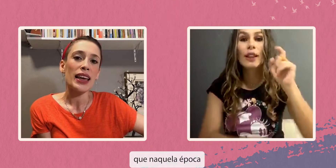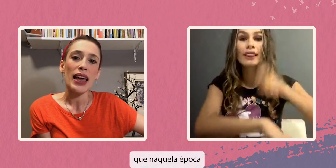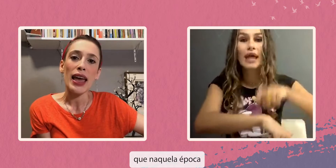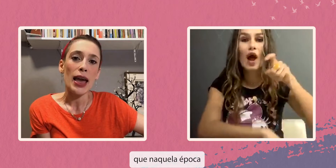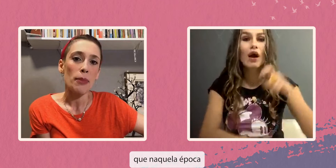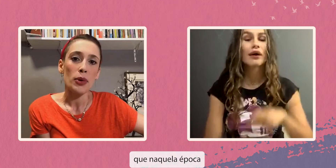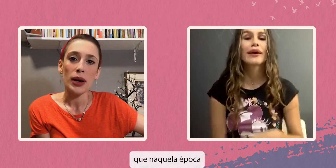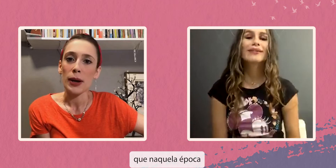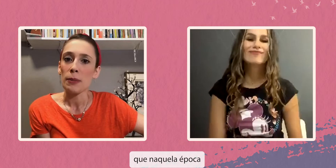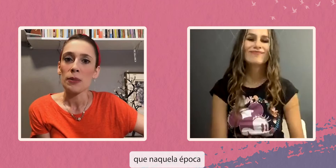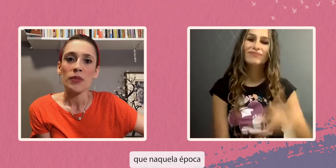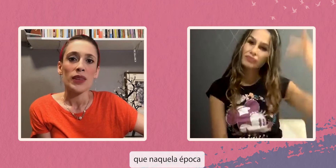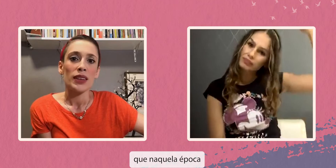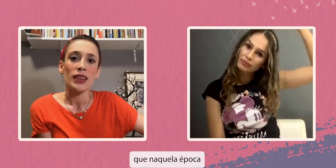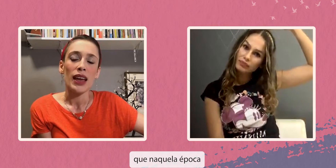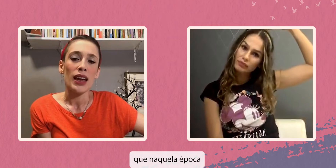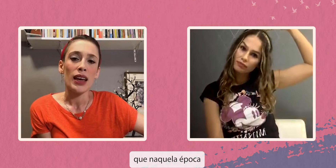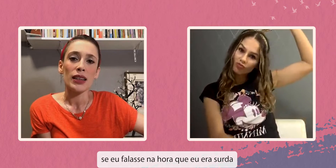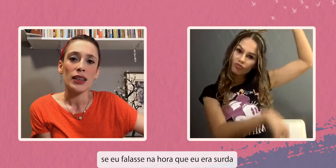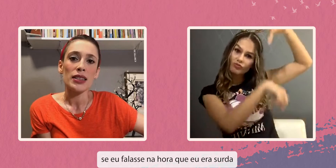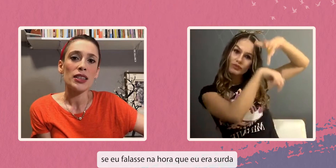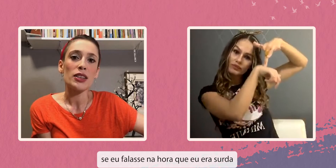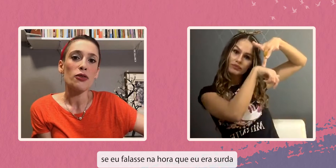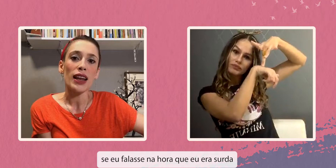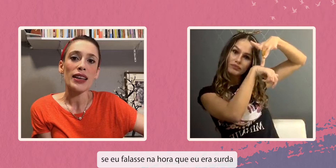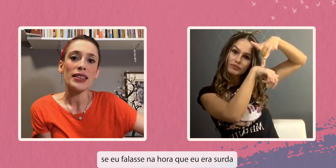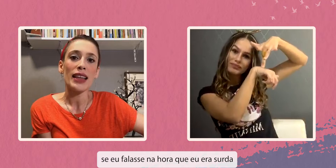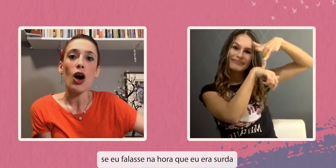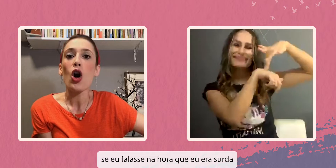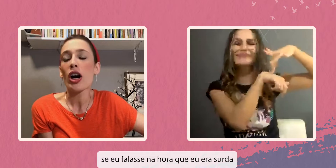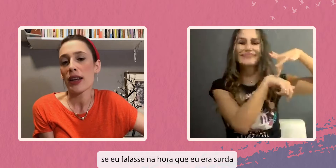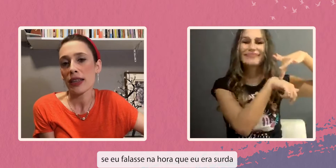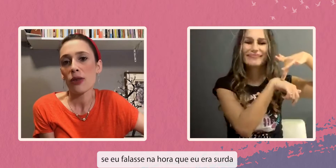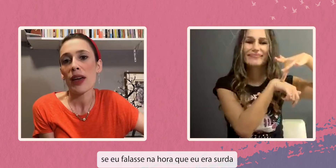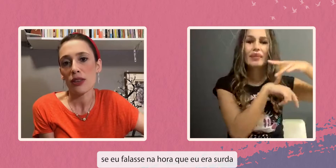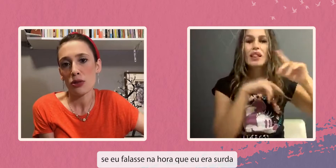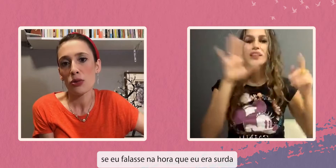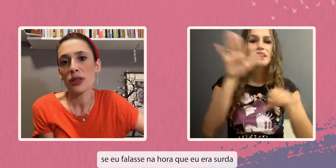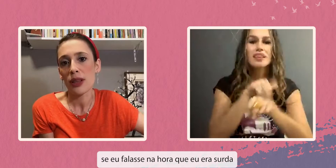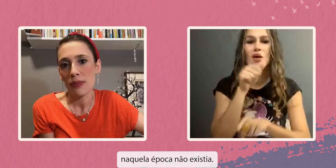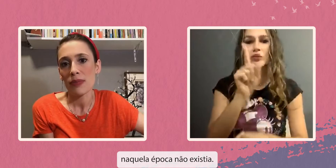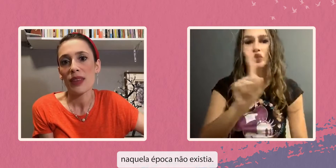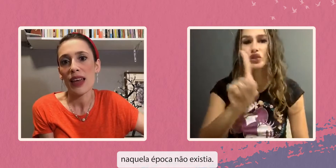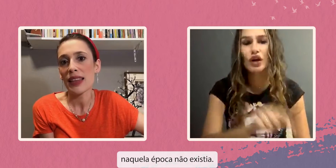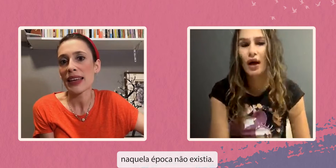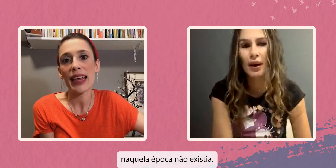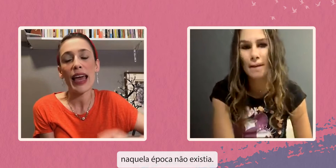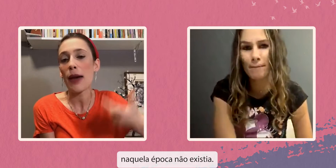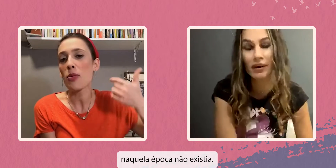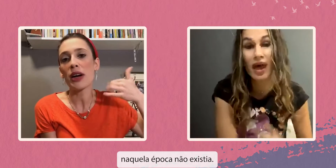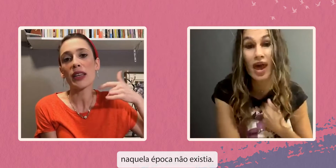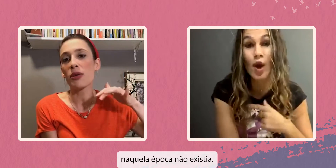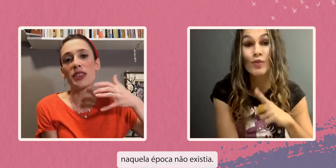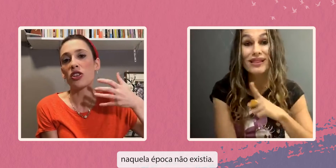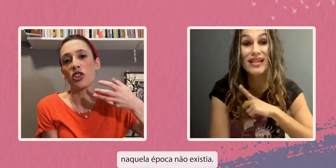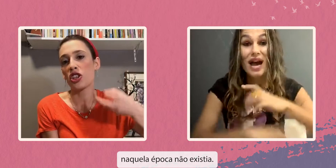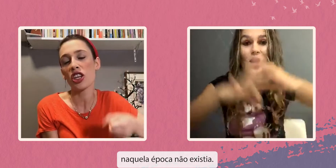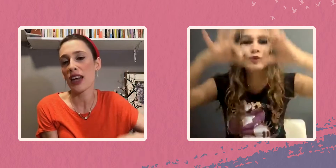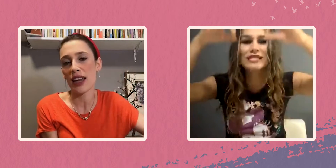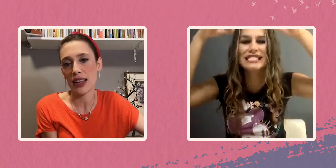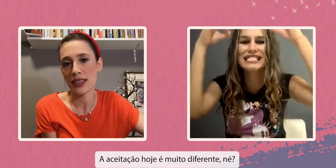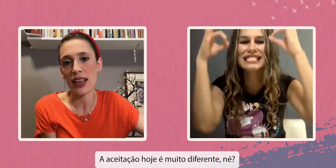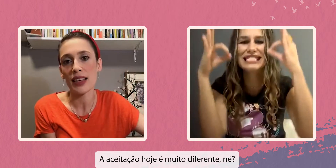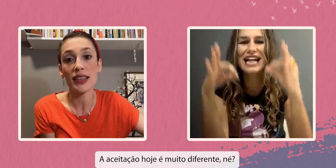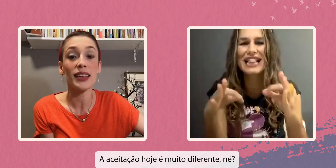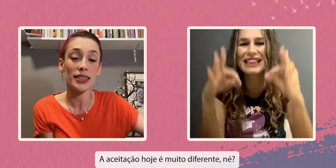que naquela época, né, se eu falasse na hora que eu era surda, né, naquela época não